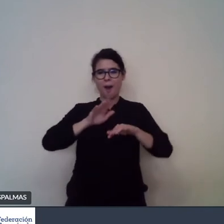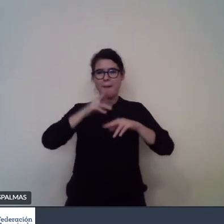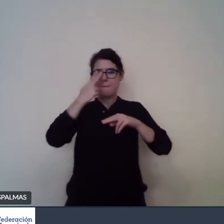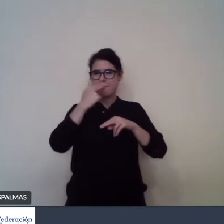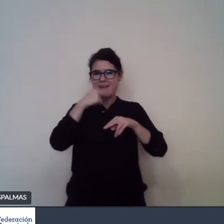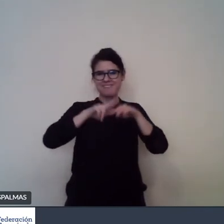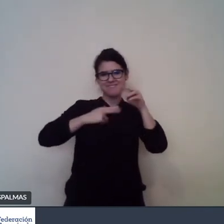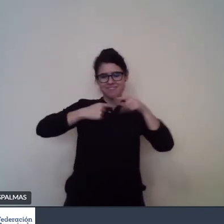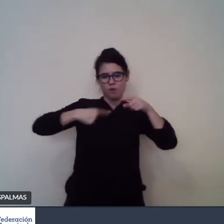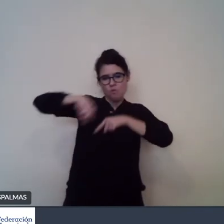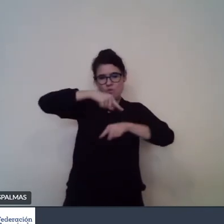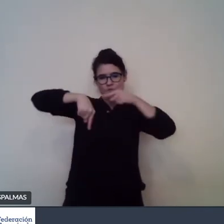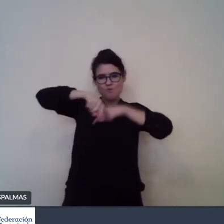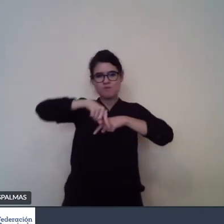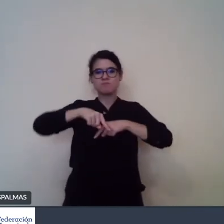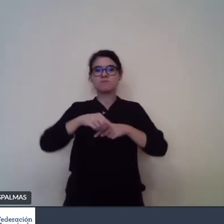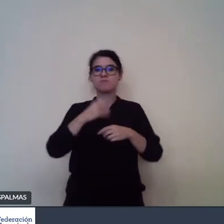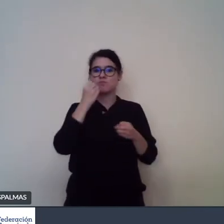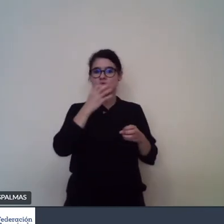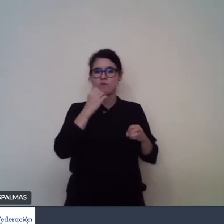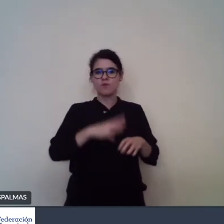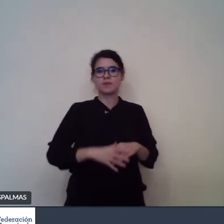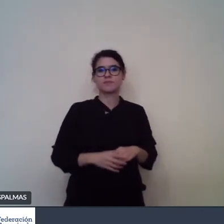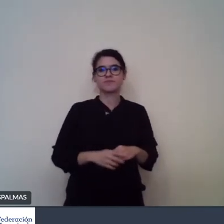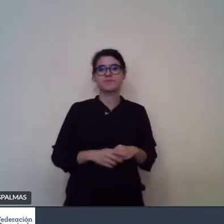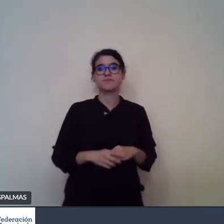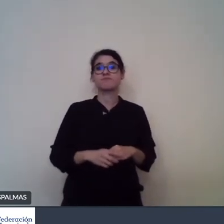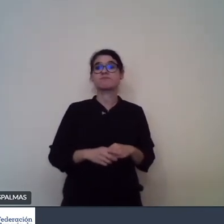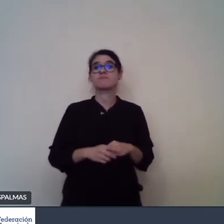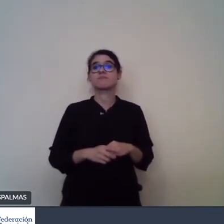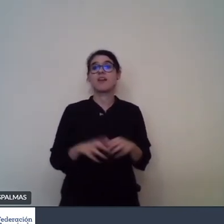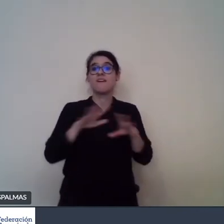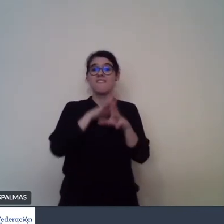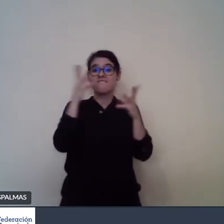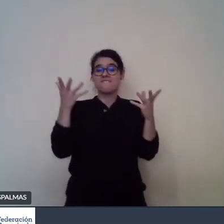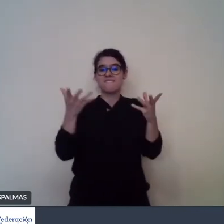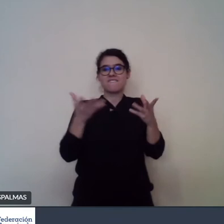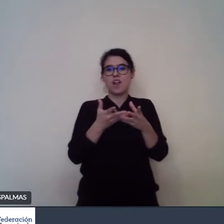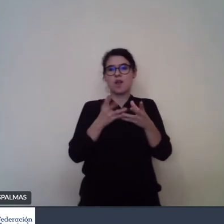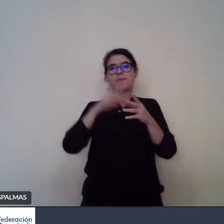inmediatamente. Y este tipo de pase por encima